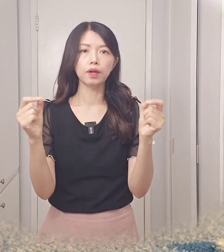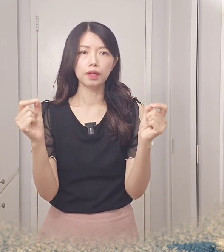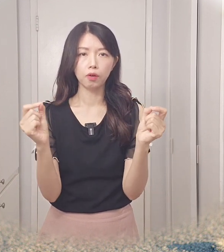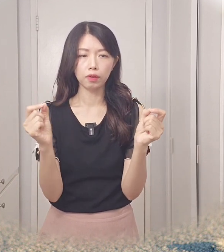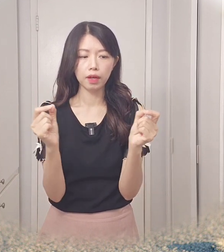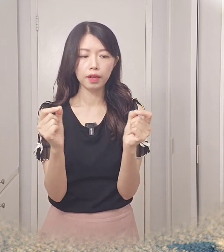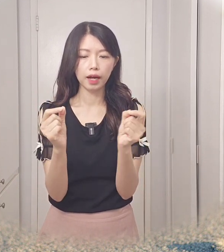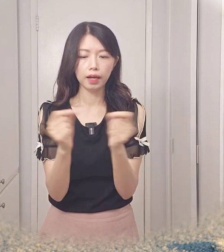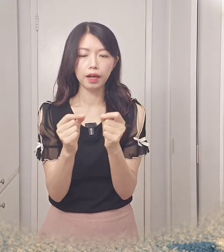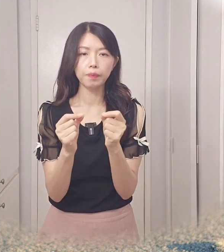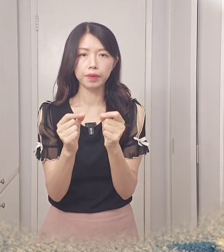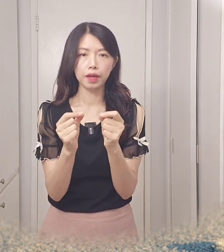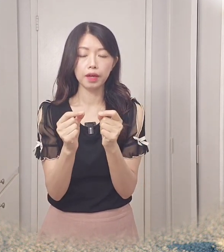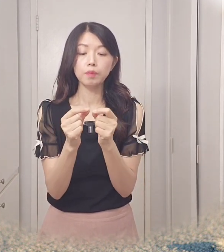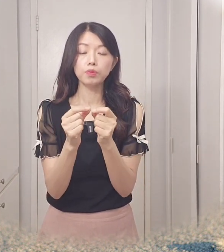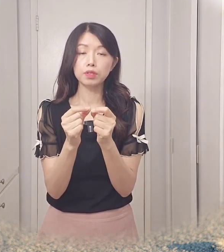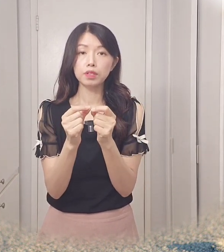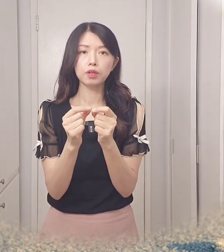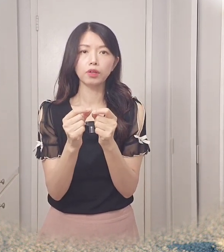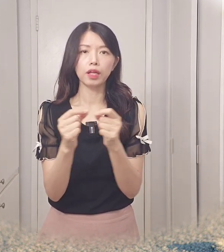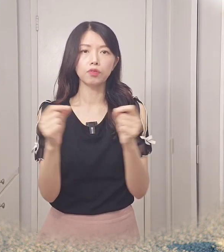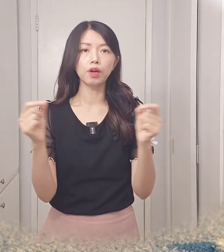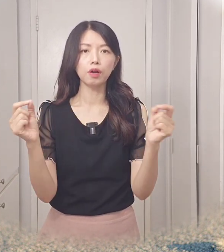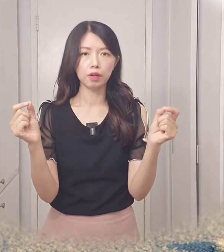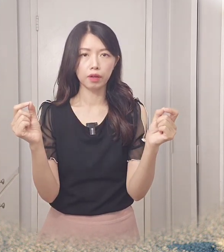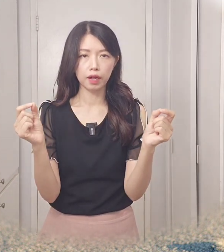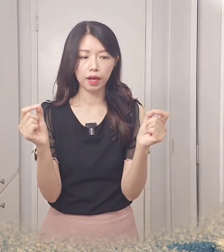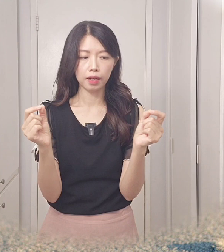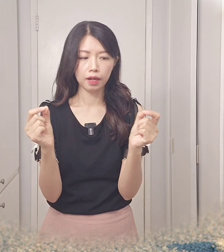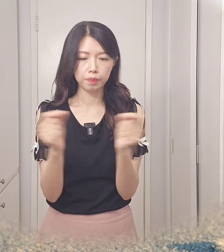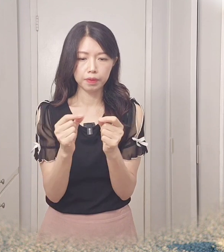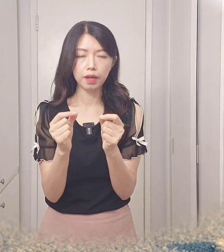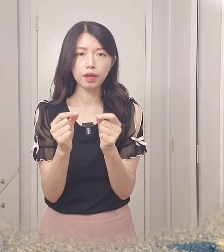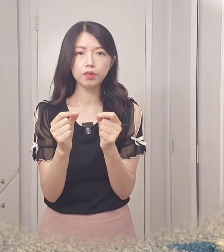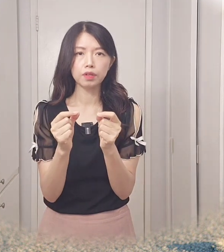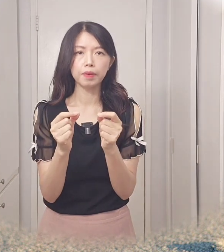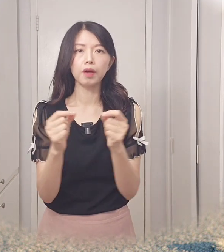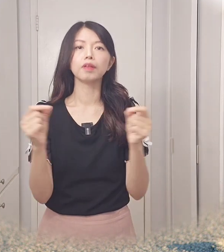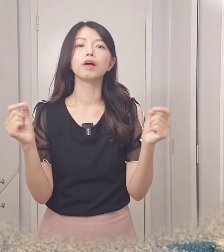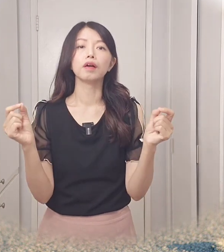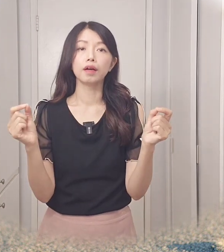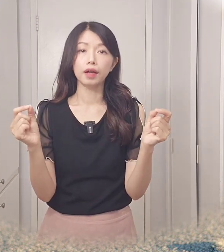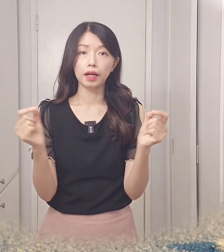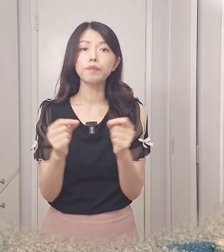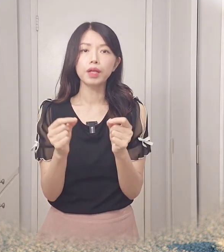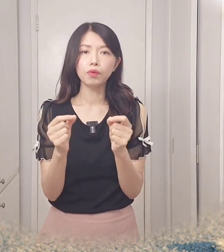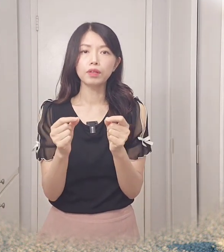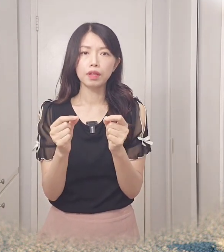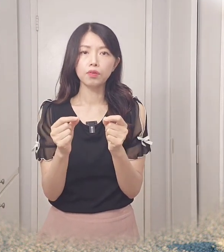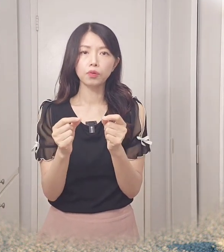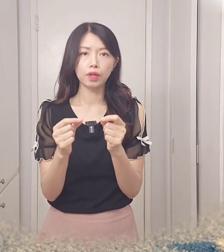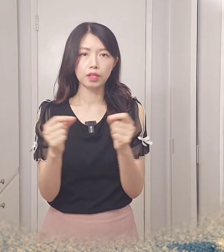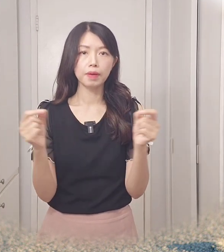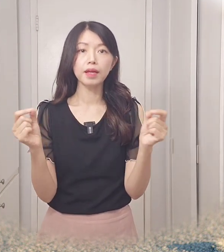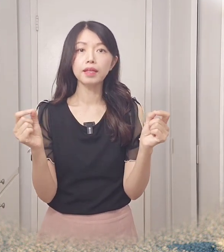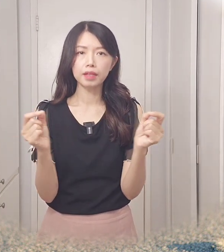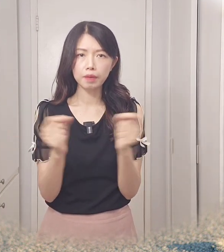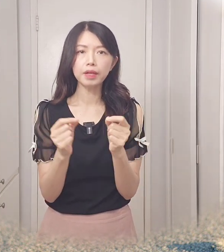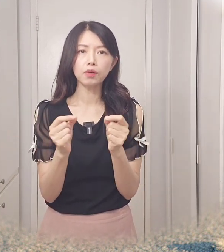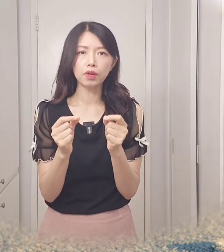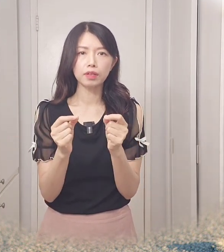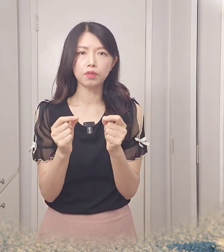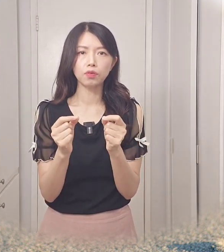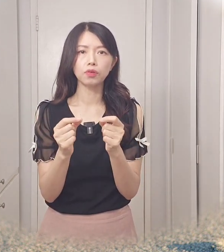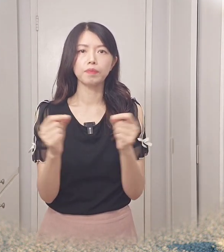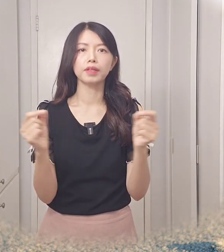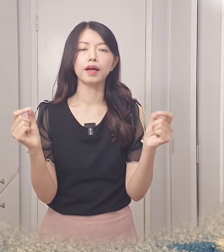붙여주시고 이렇게 가깝게 붙이시는 건 아니고요. 이렇게 가깝게 해주시면 가깝다라고 한 뜻의 수어도 되지만